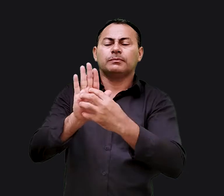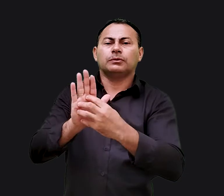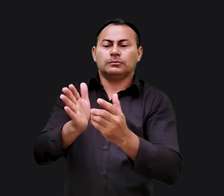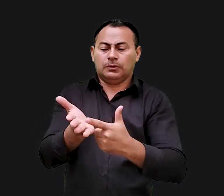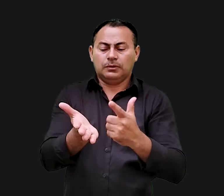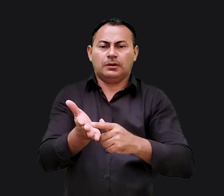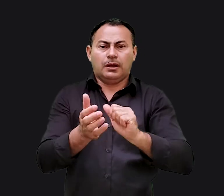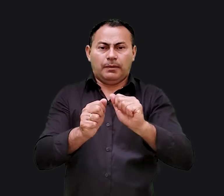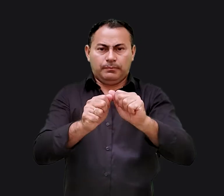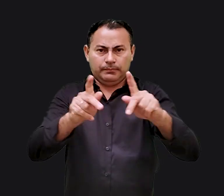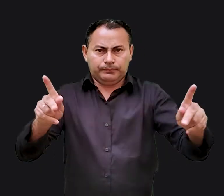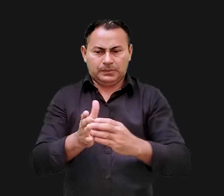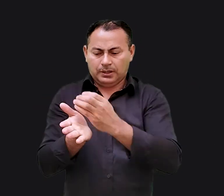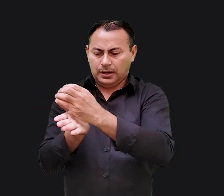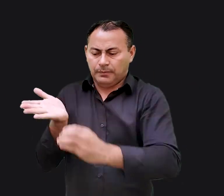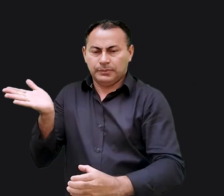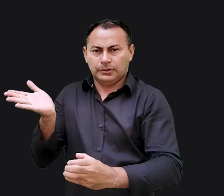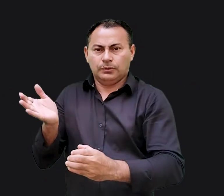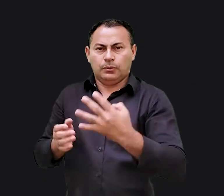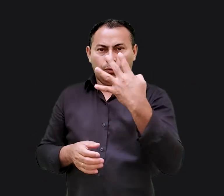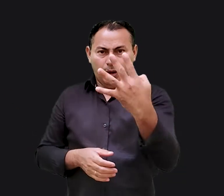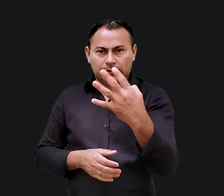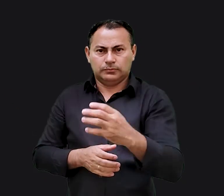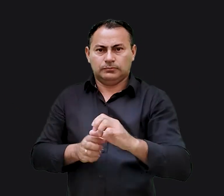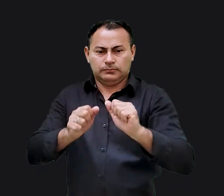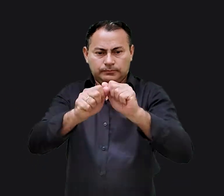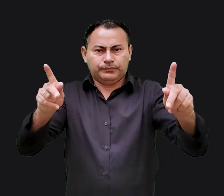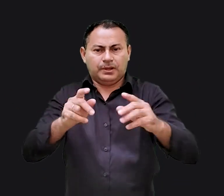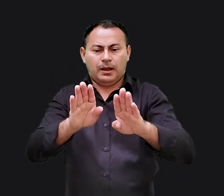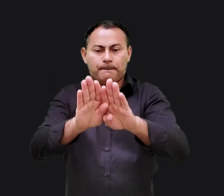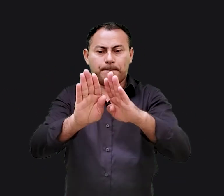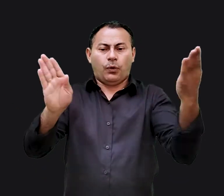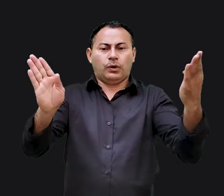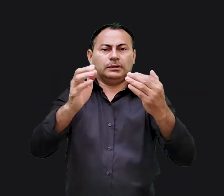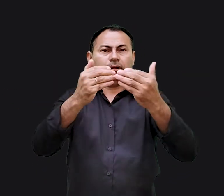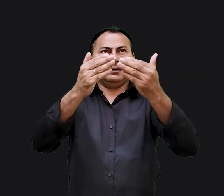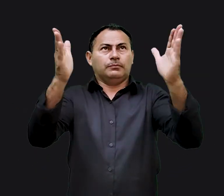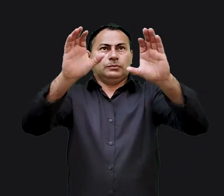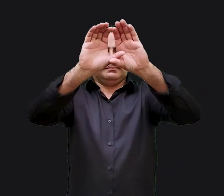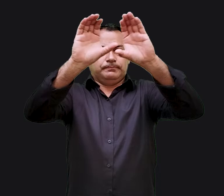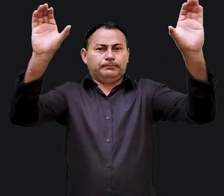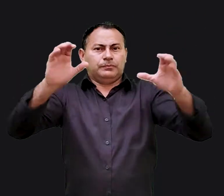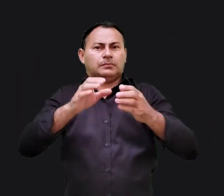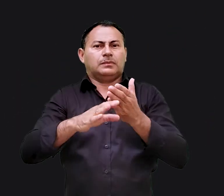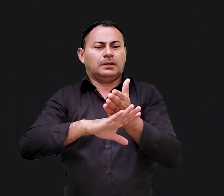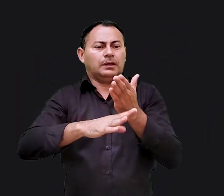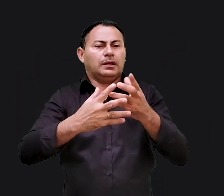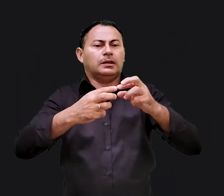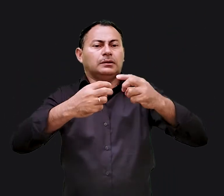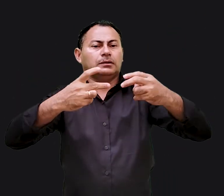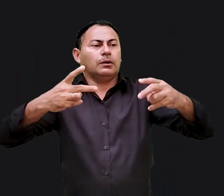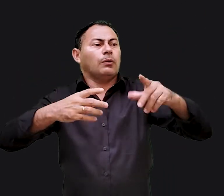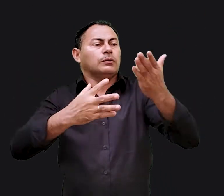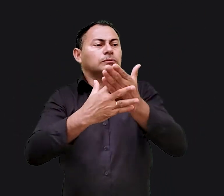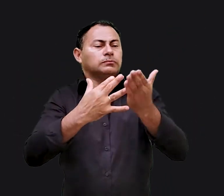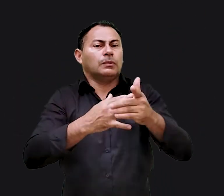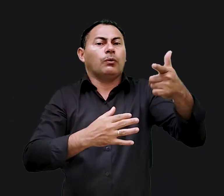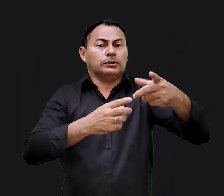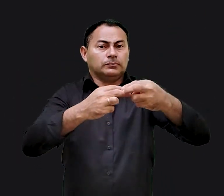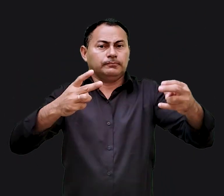Apocalipse. No capítulo 4 de Apocalipse, quando as portas se abrem para o céu, entre outras coisas, estão esses